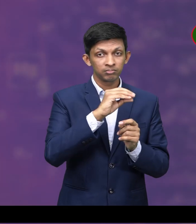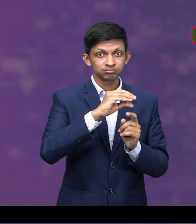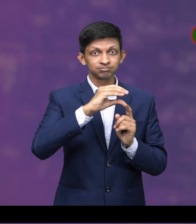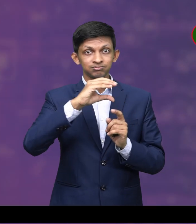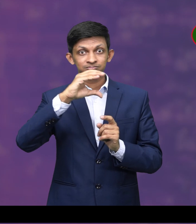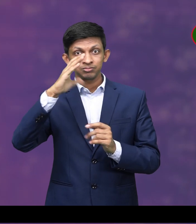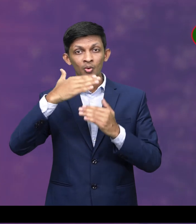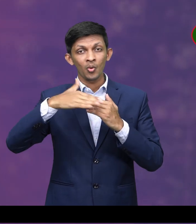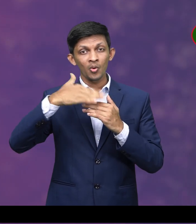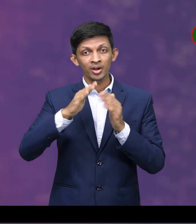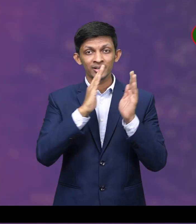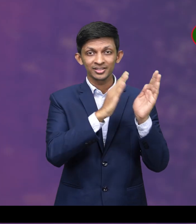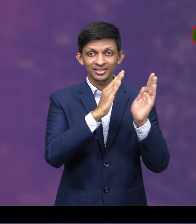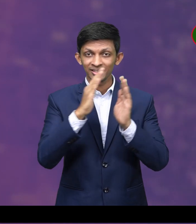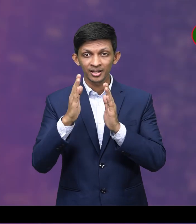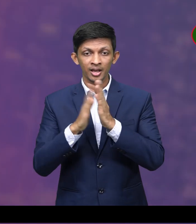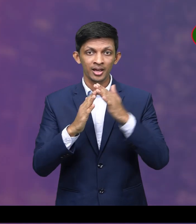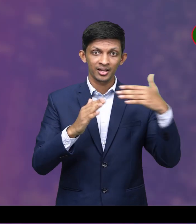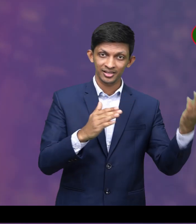ఎడమ నుండి కుడికి వ్యవధిలో పెరుగుతాయి.